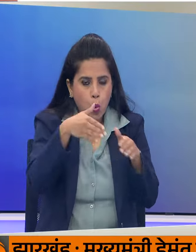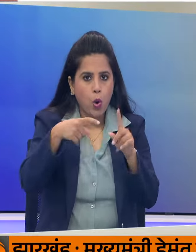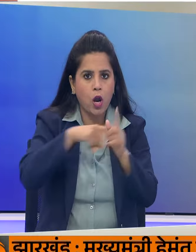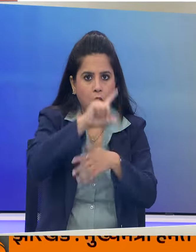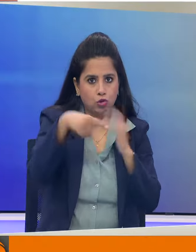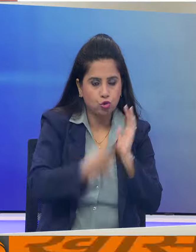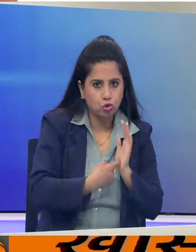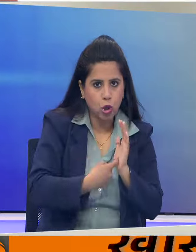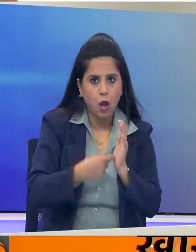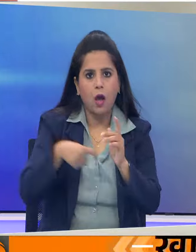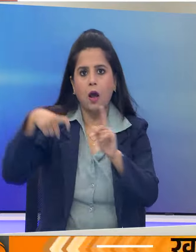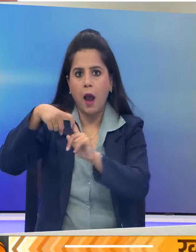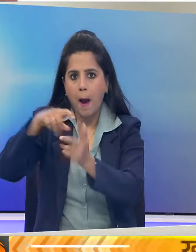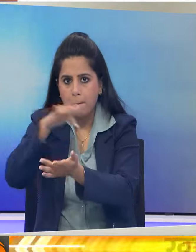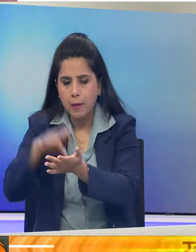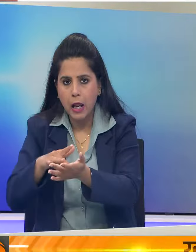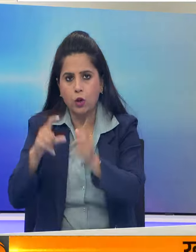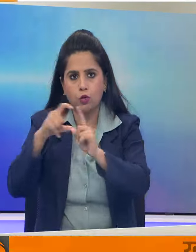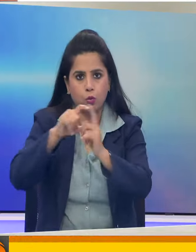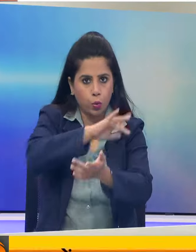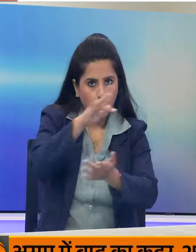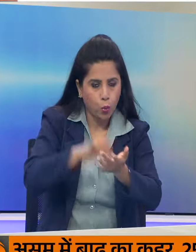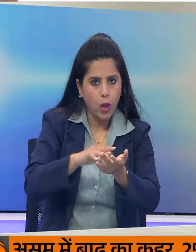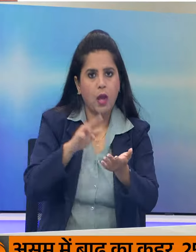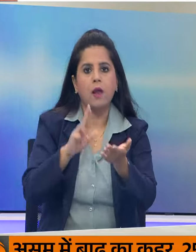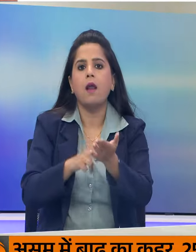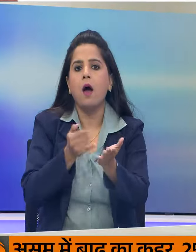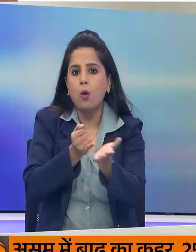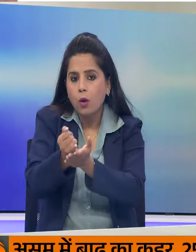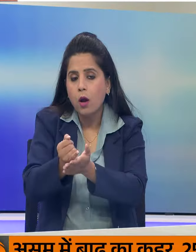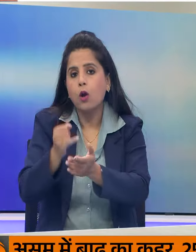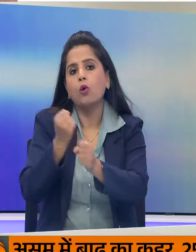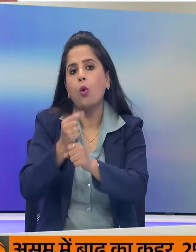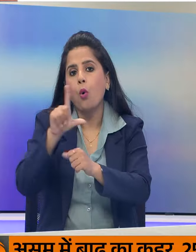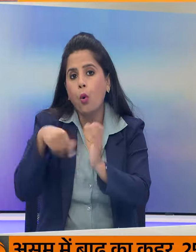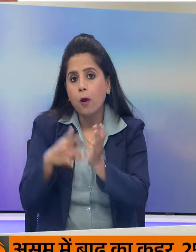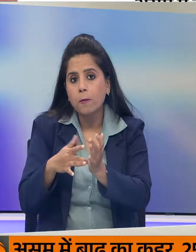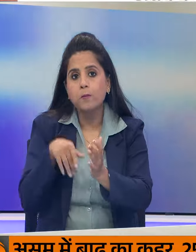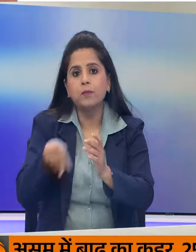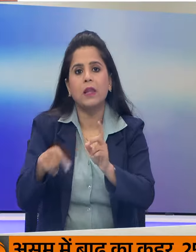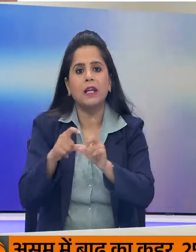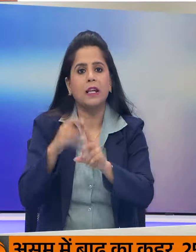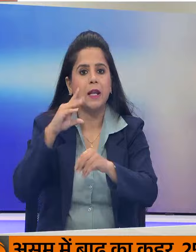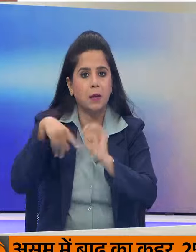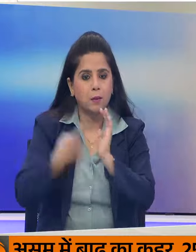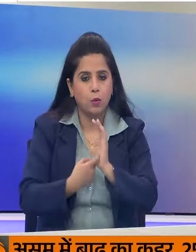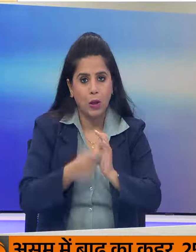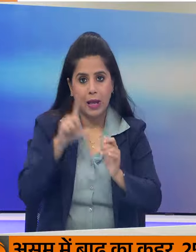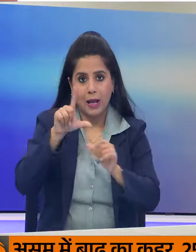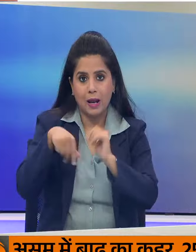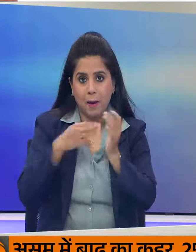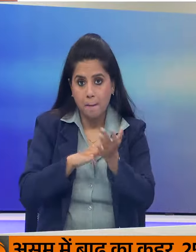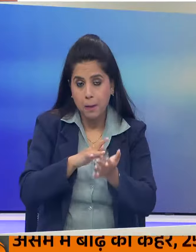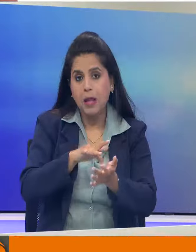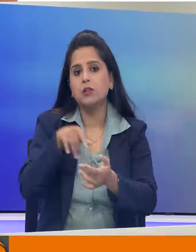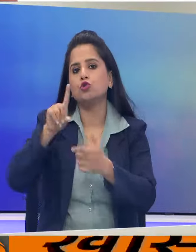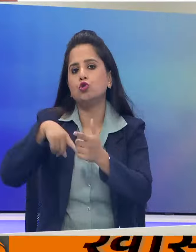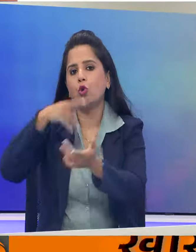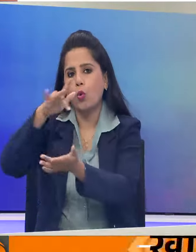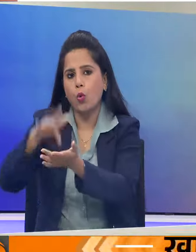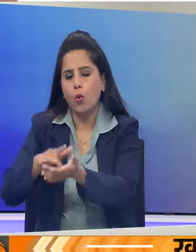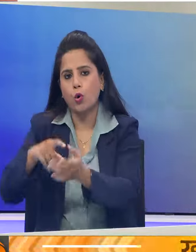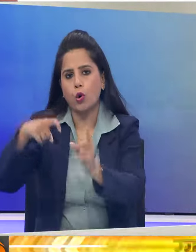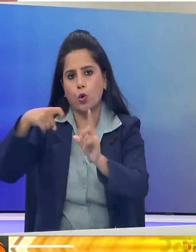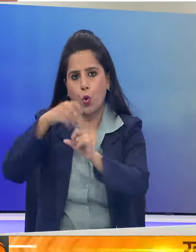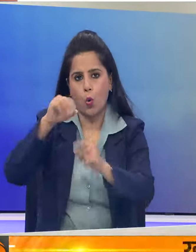कामरूप, धुबरी, नागांव, गोलपाड़ा, बारपेटा, डिब्रूगढ़, बोंगाईगांव, लखीमपुर, जोरहाट,